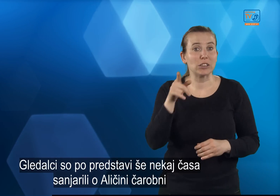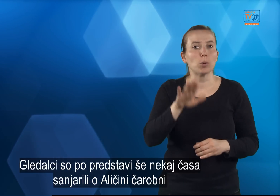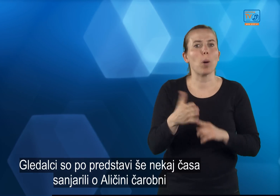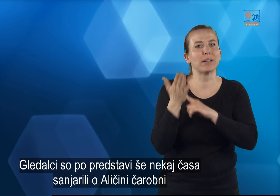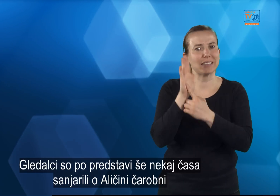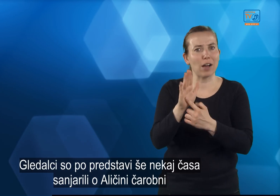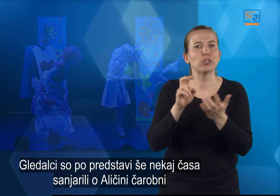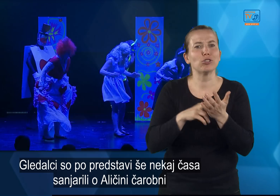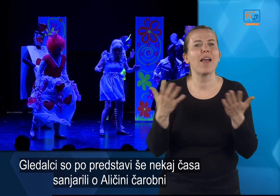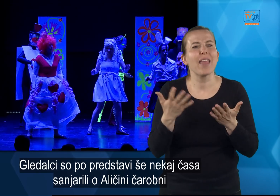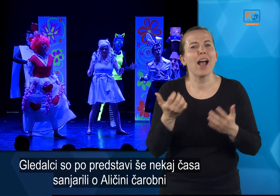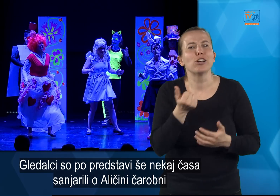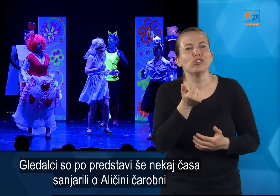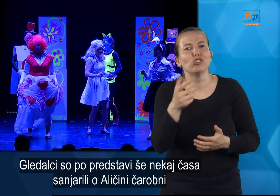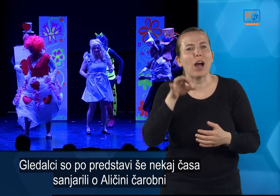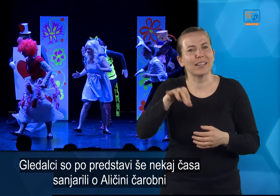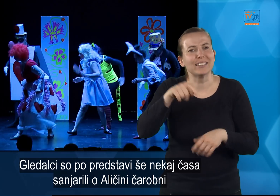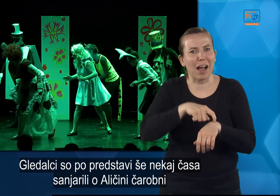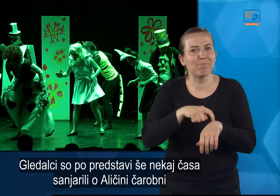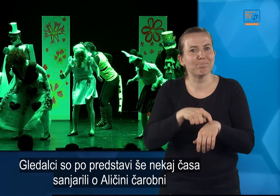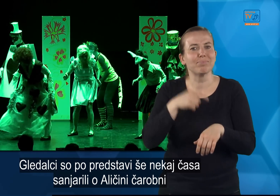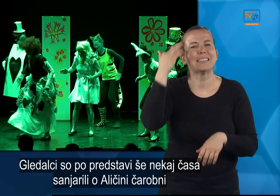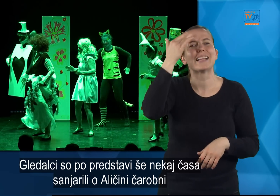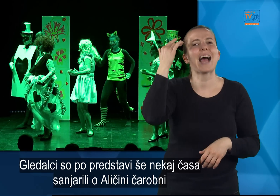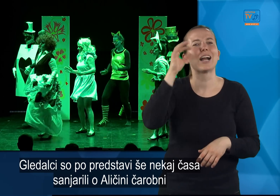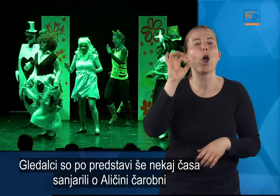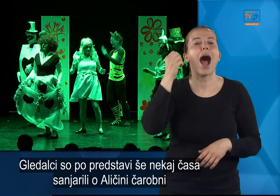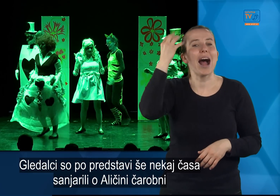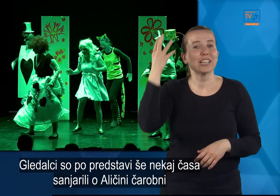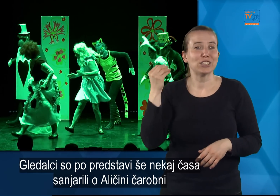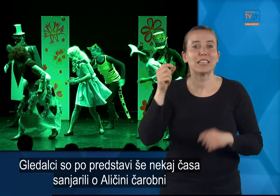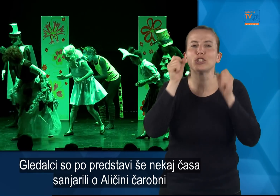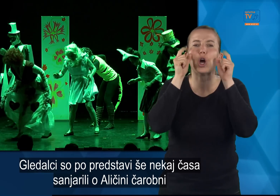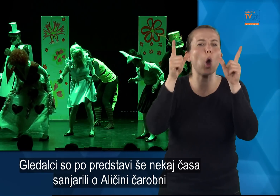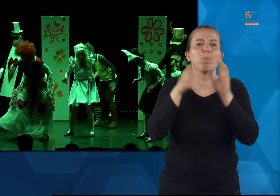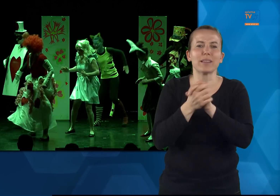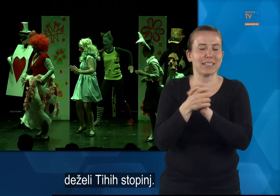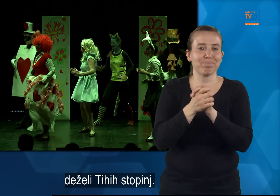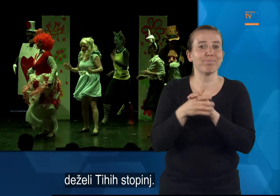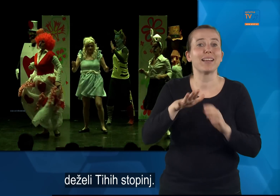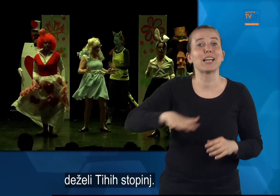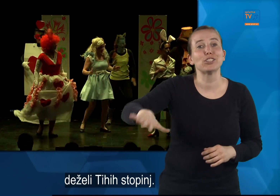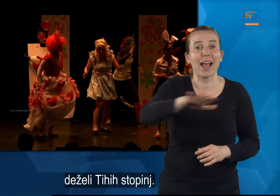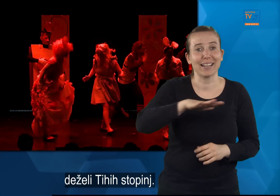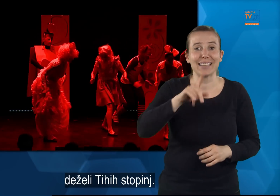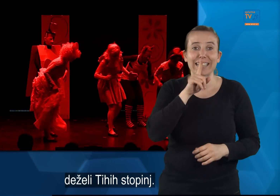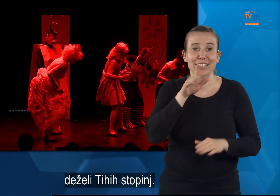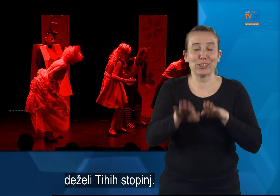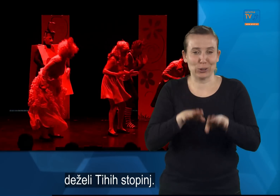Gledalci so po predstavi še nekaj časa sanjarili o Aličini čarobni deželi tihih stopinj.